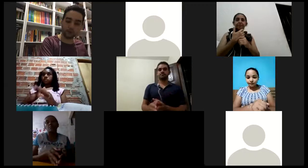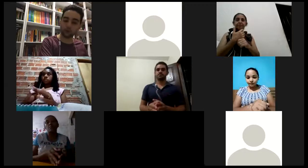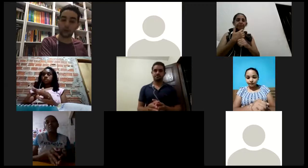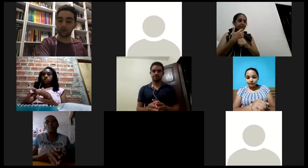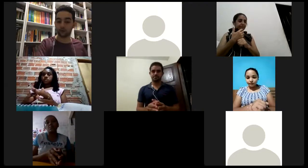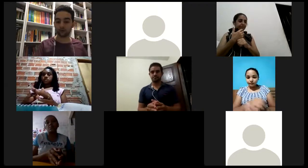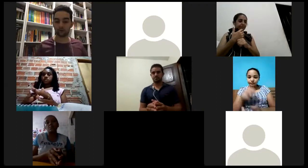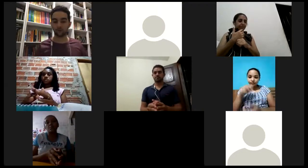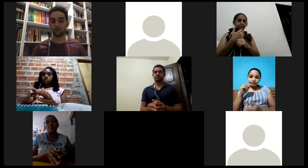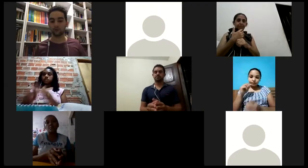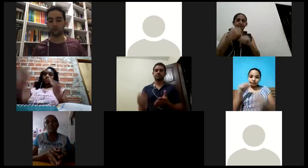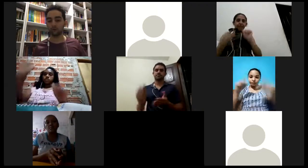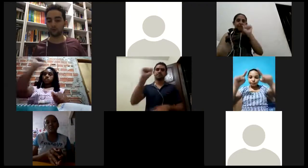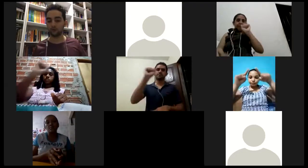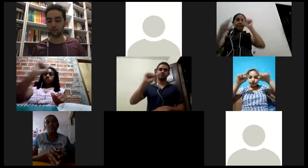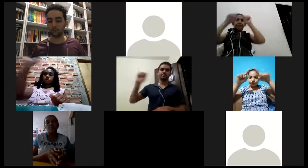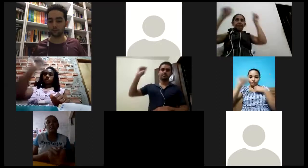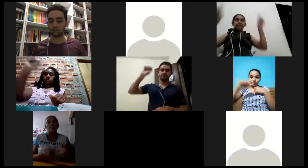Apagador de quadro.